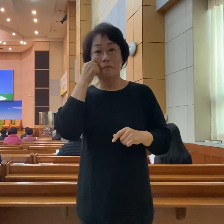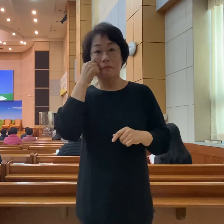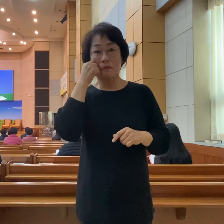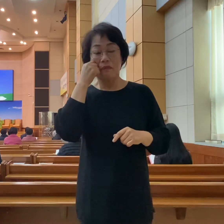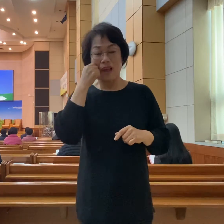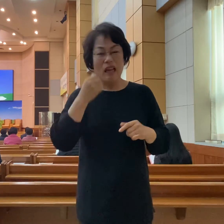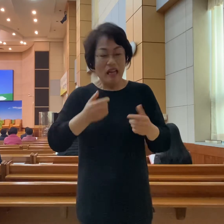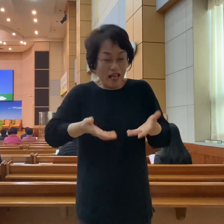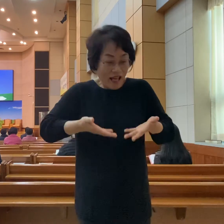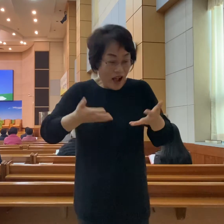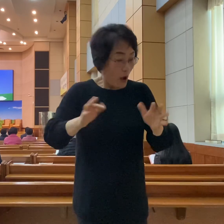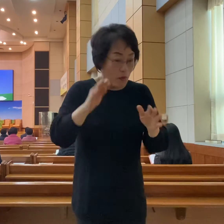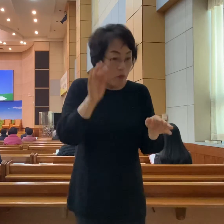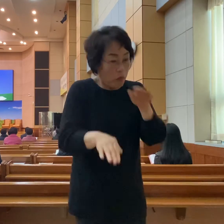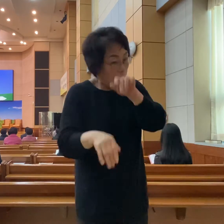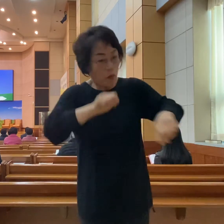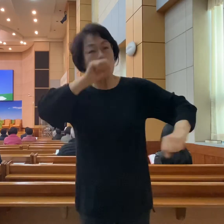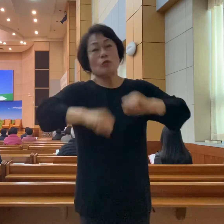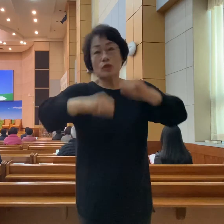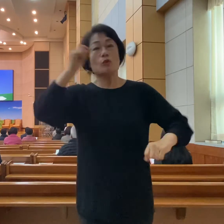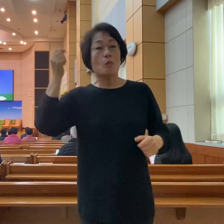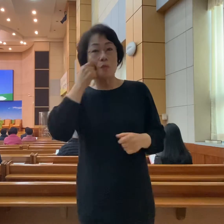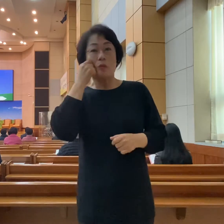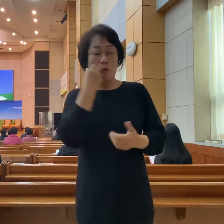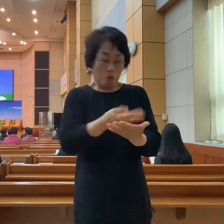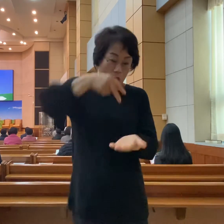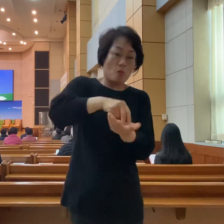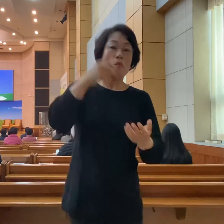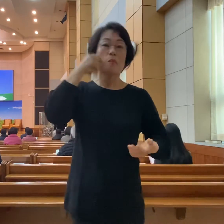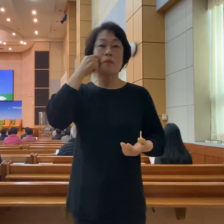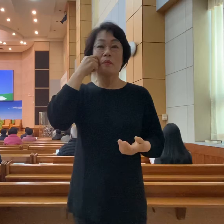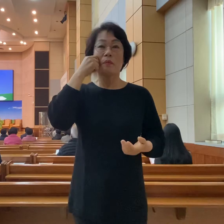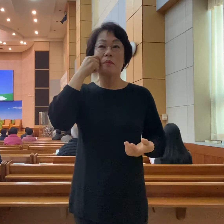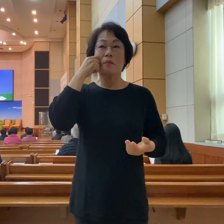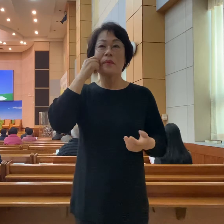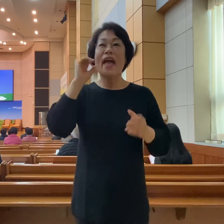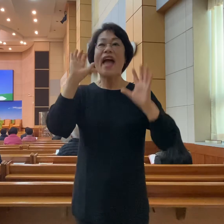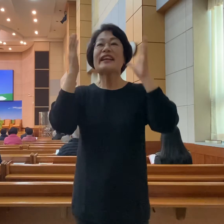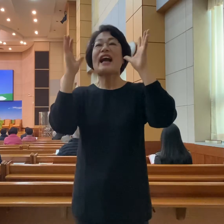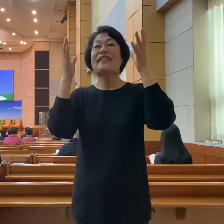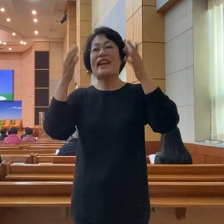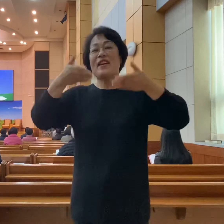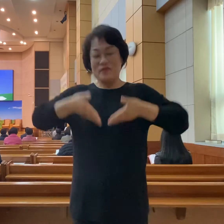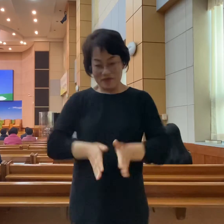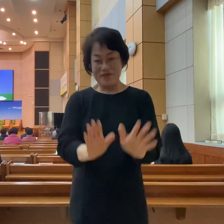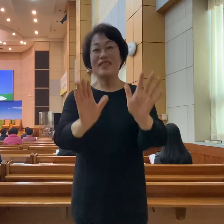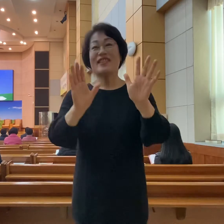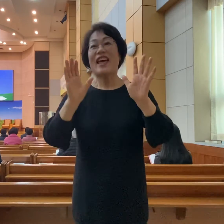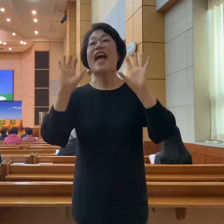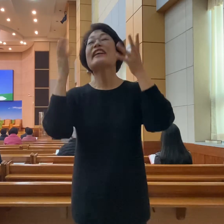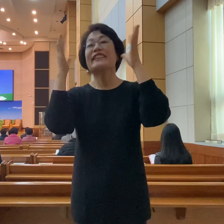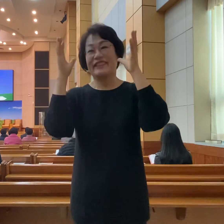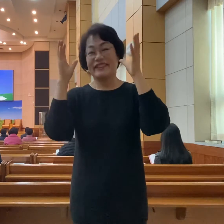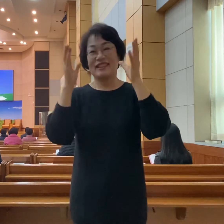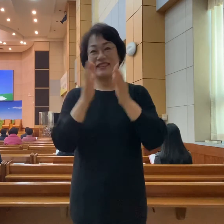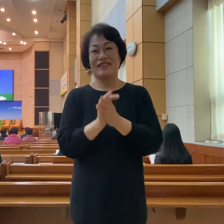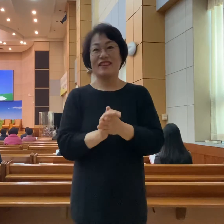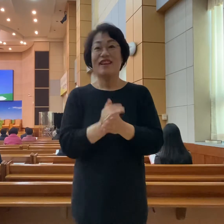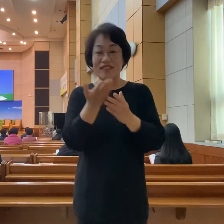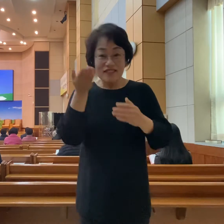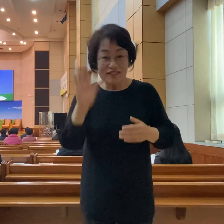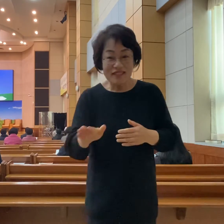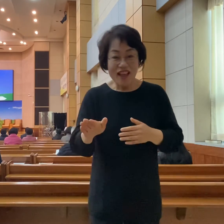그런 존재인데, 움직일 수도 없고 일어설 수도 없고 하는 존재인데, 그 갓난아기가